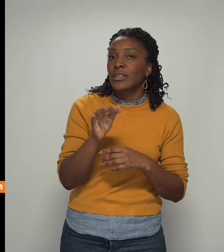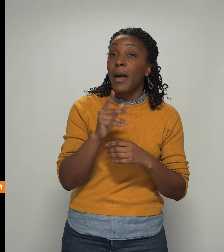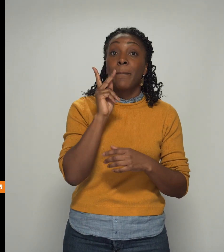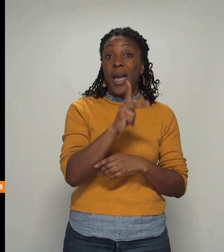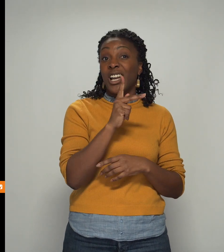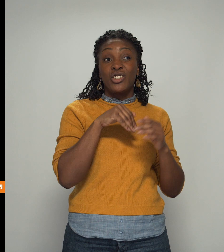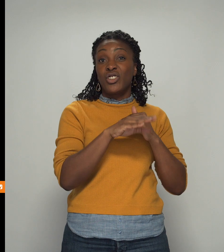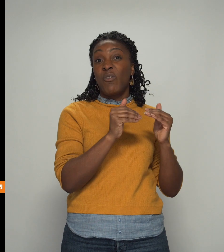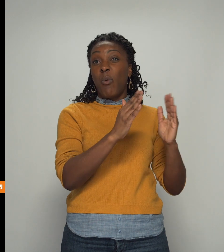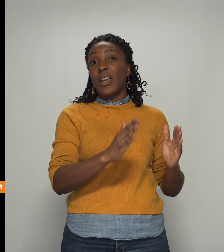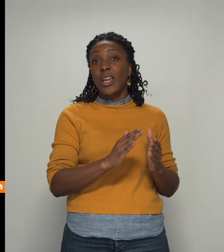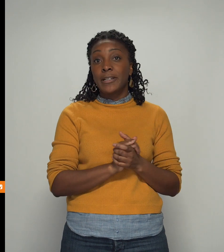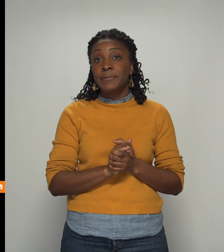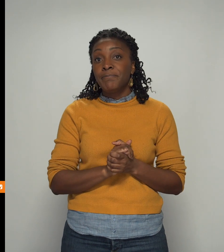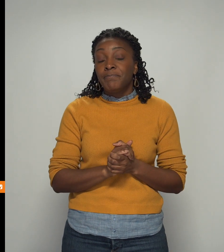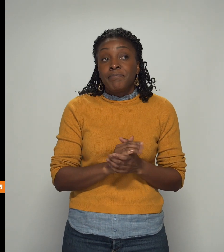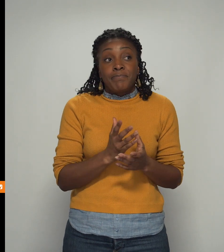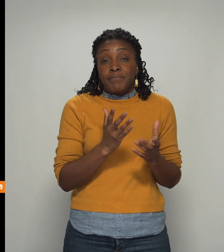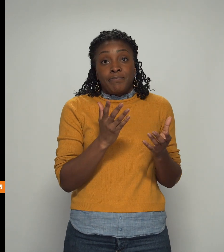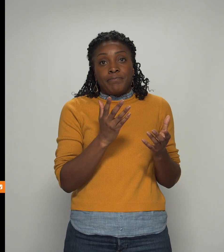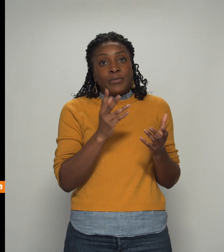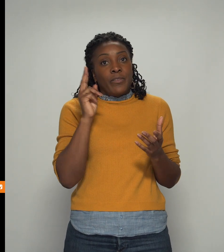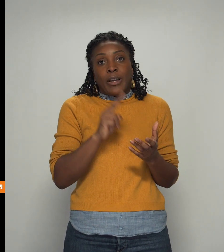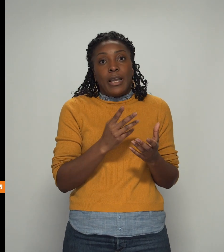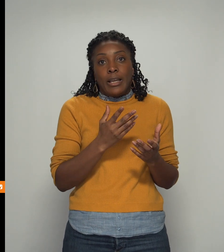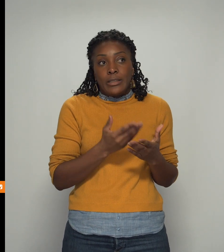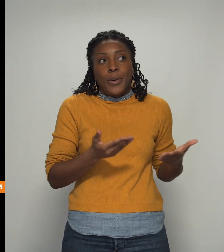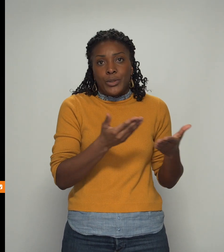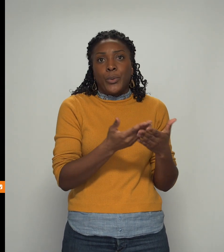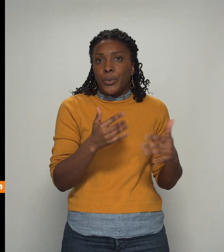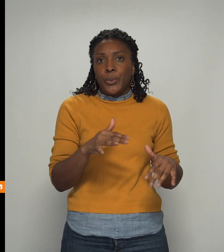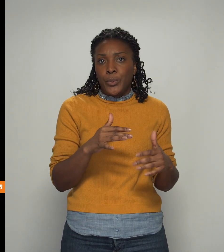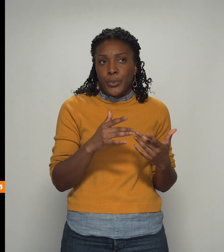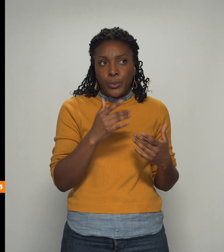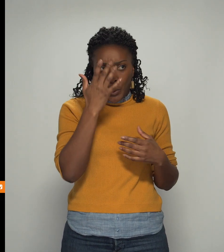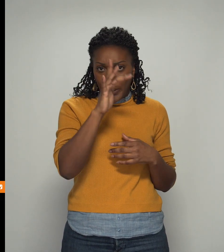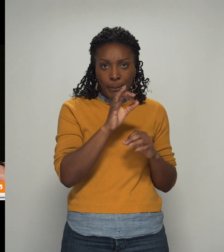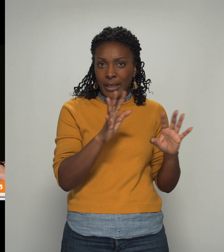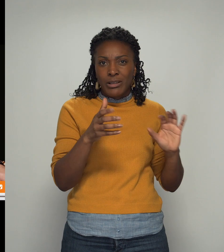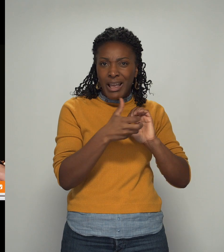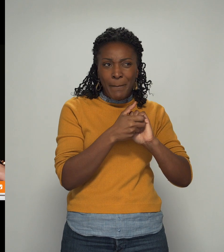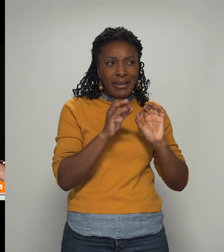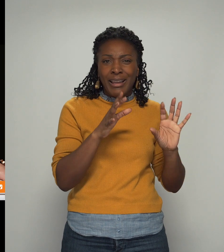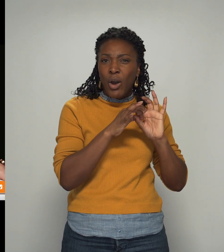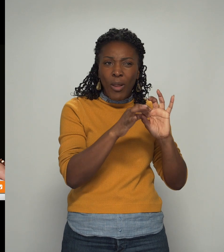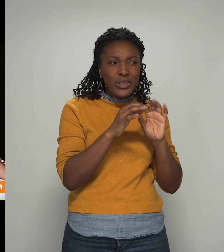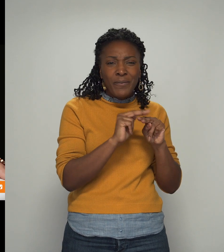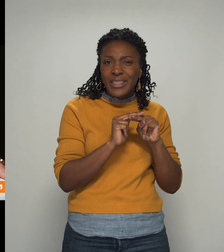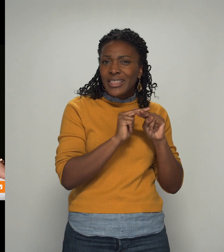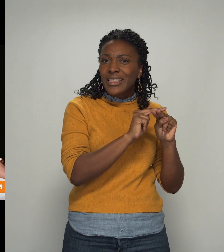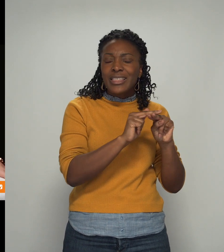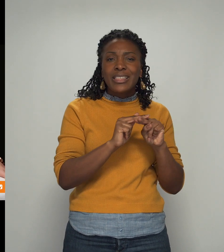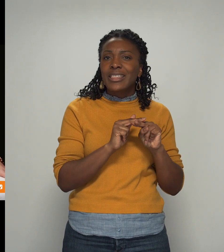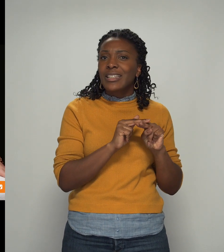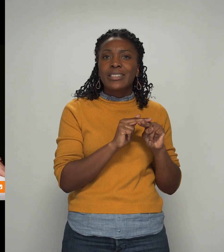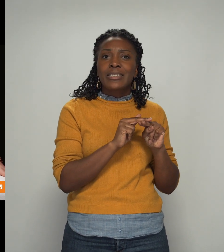à Paris, dans un foyer. Et on arrive dans un contexte où on n'a pas de repères, pas d'amis, pas de relations.